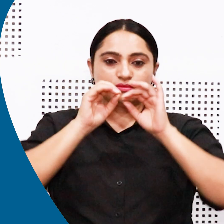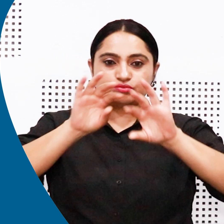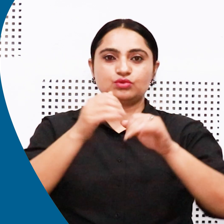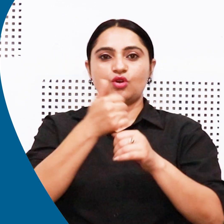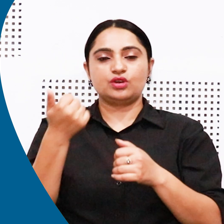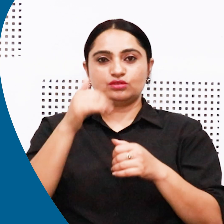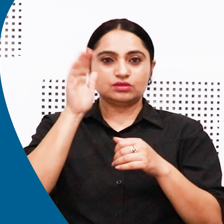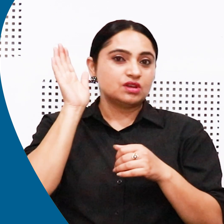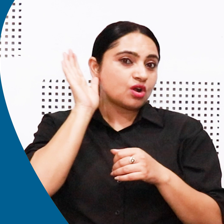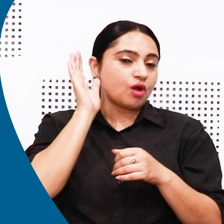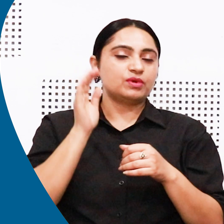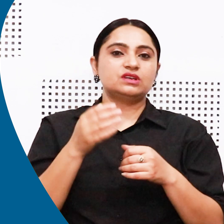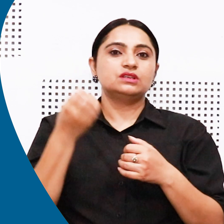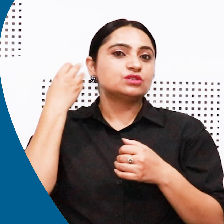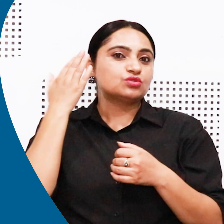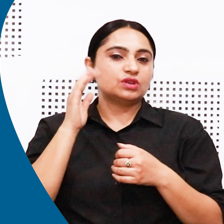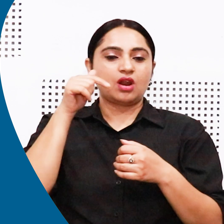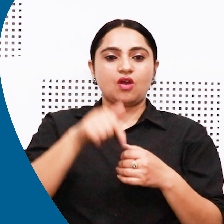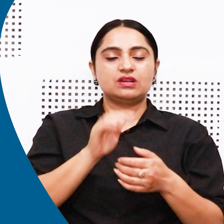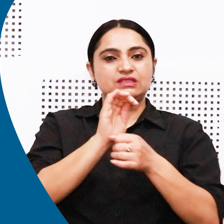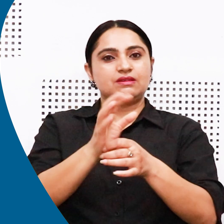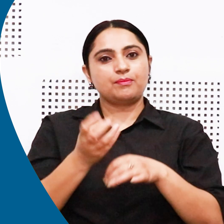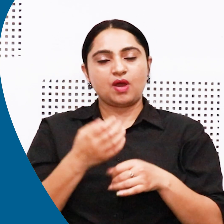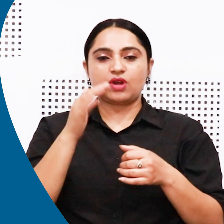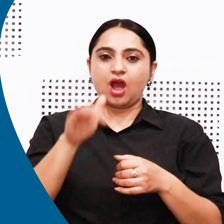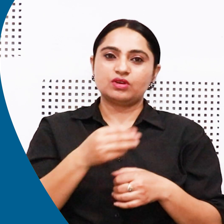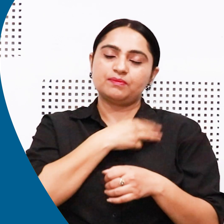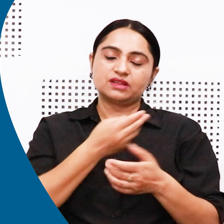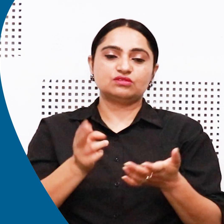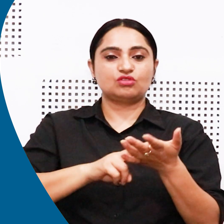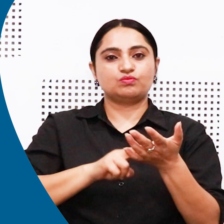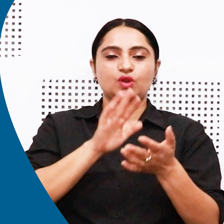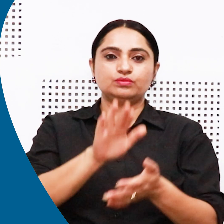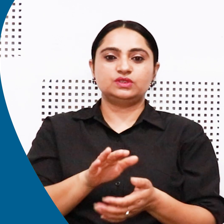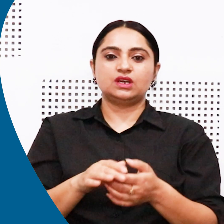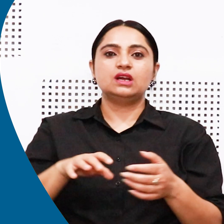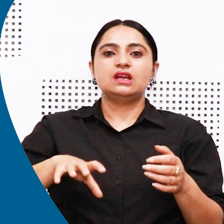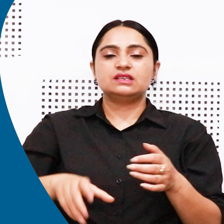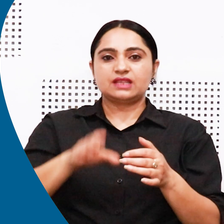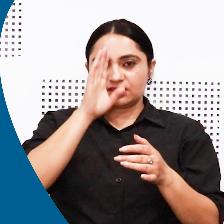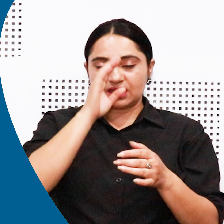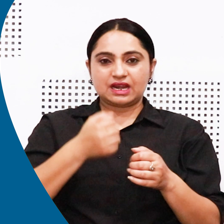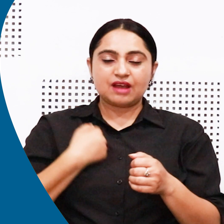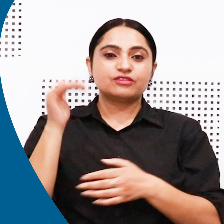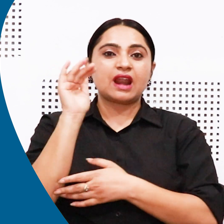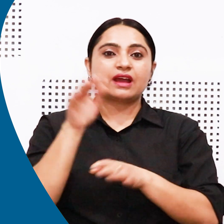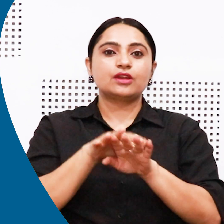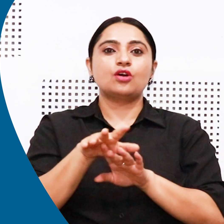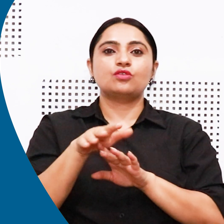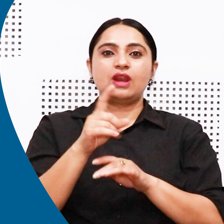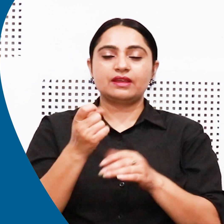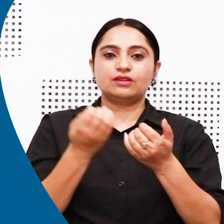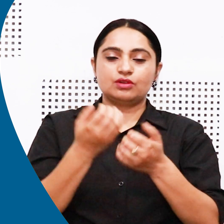अन्य विषयवस्तुहरू सुनेर अहिले हामी कहाँ सेवा लिन आउने सेवाग्राहीको चाप बढ्दो छ। विशेष गरी स्थानीय सरकारले आफ्ना नागरिकका लागि